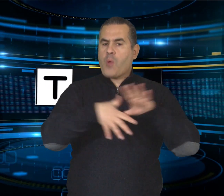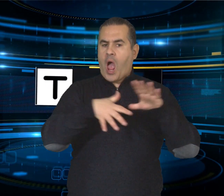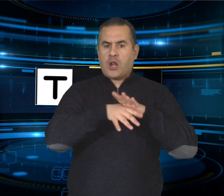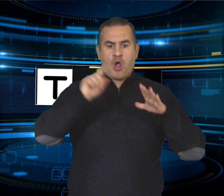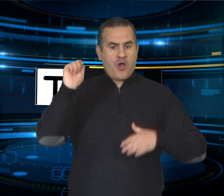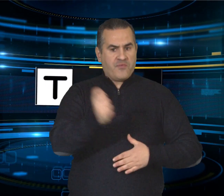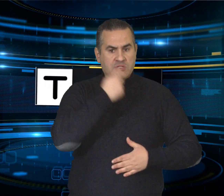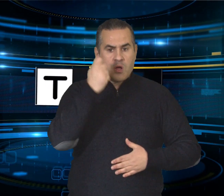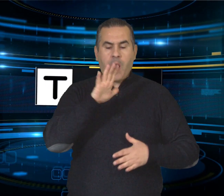dopo Capodanno.